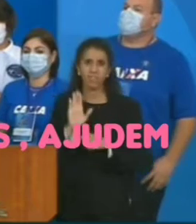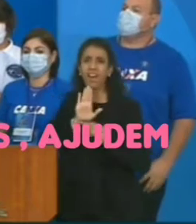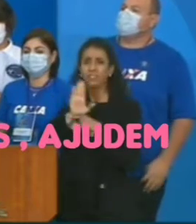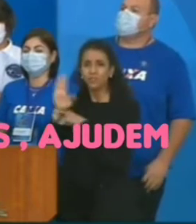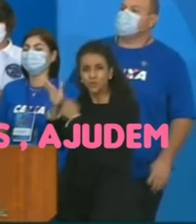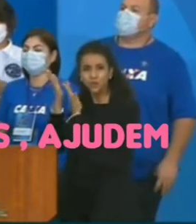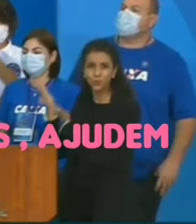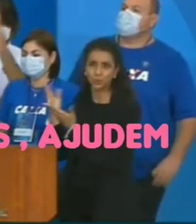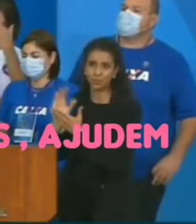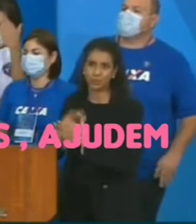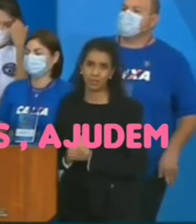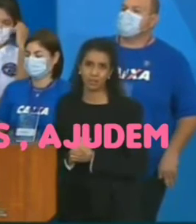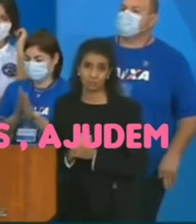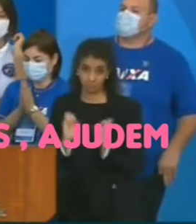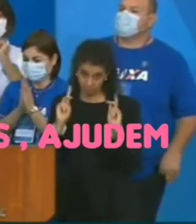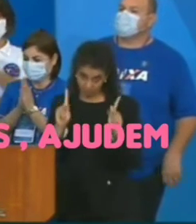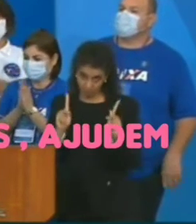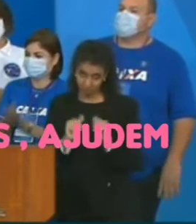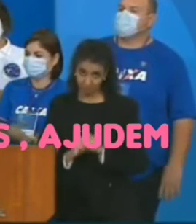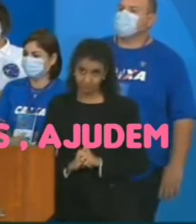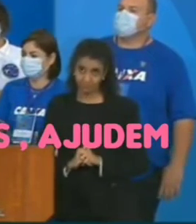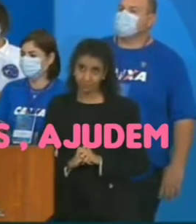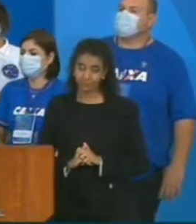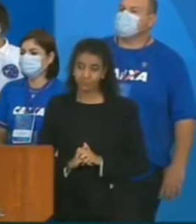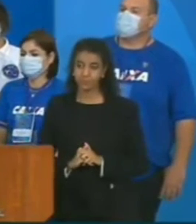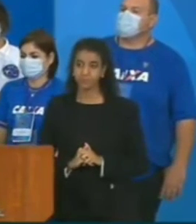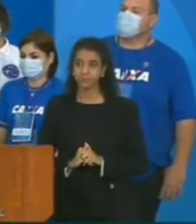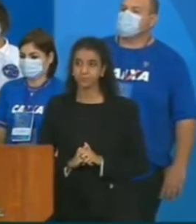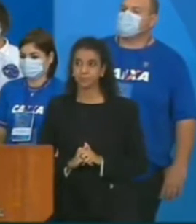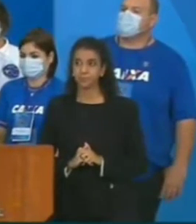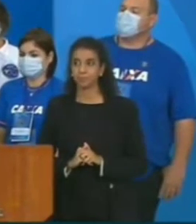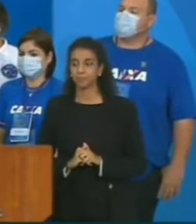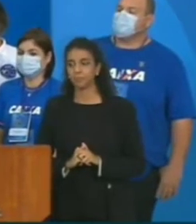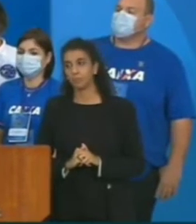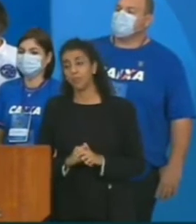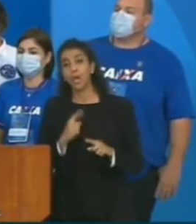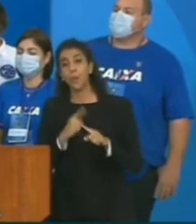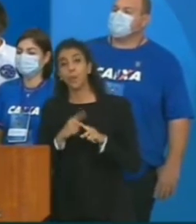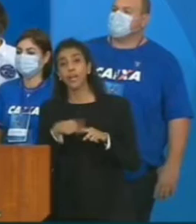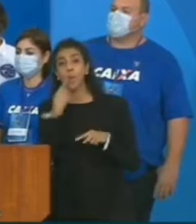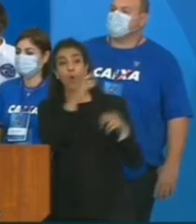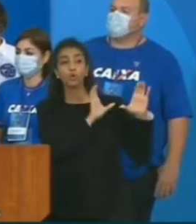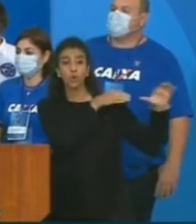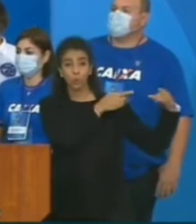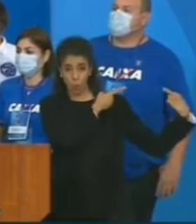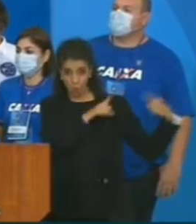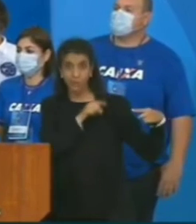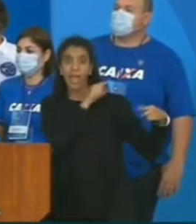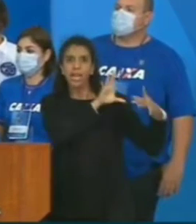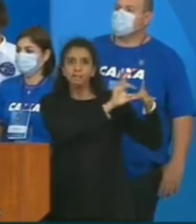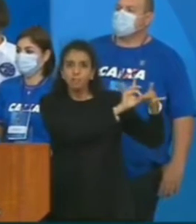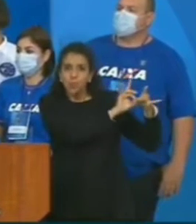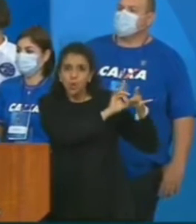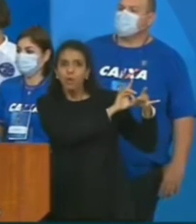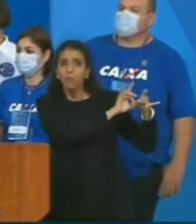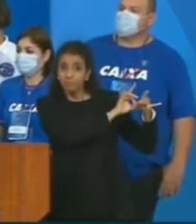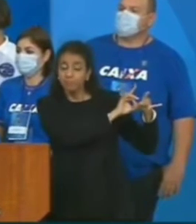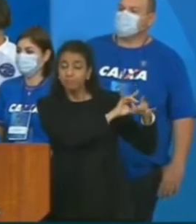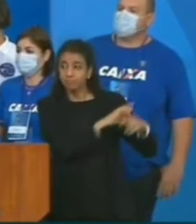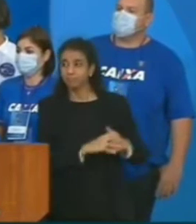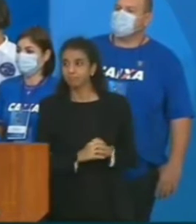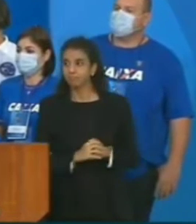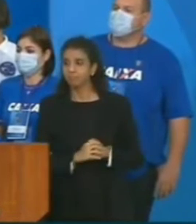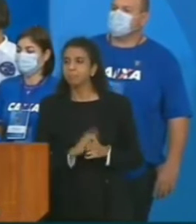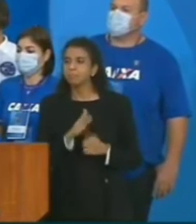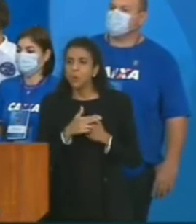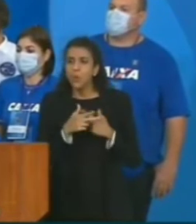ajudem ele, tá bom? Porque o lado oposto, eles se unem. Mas outra coisa, uma coisa